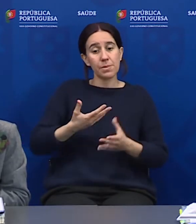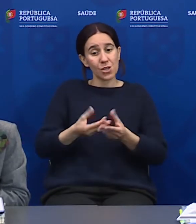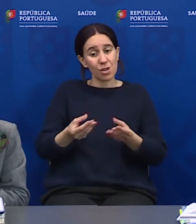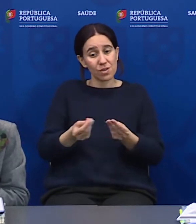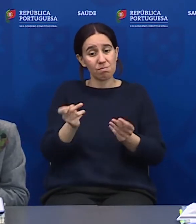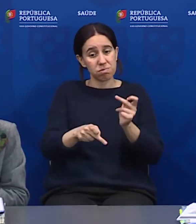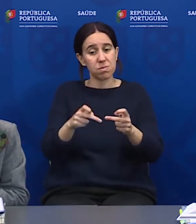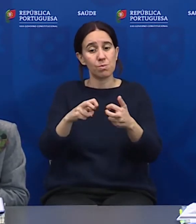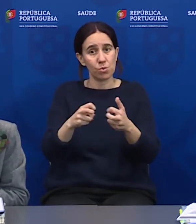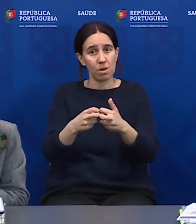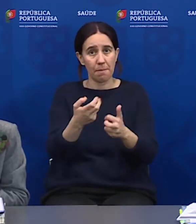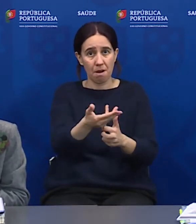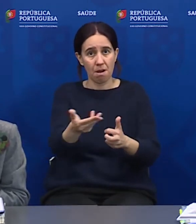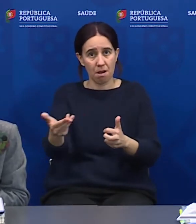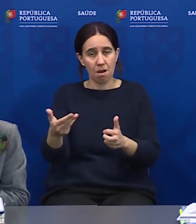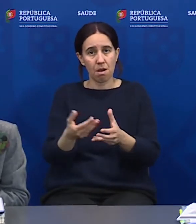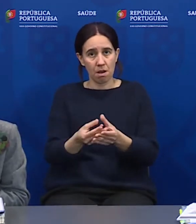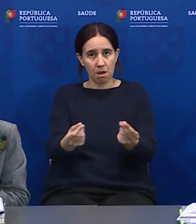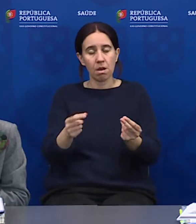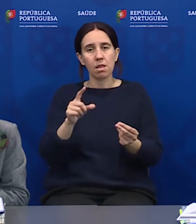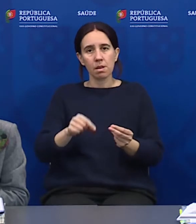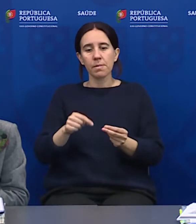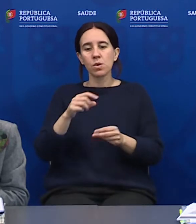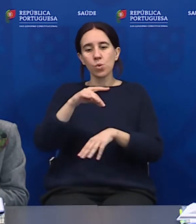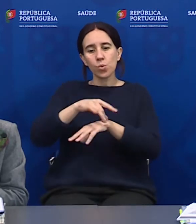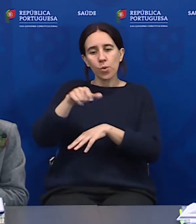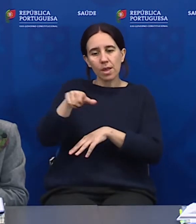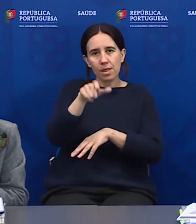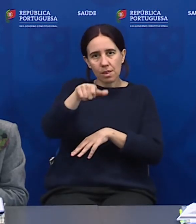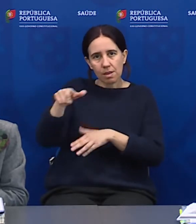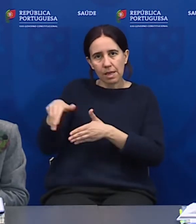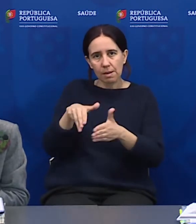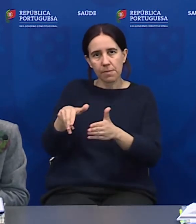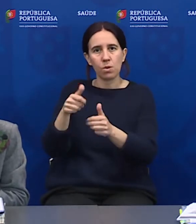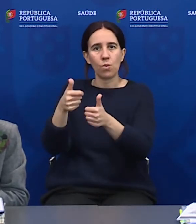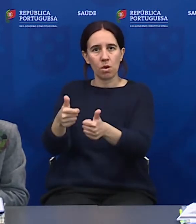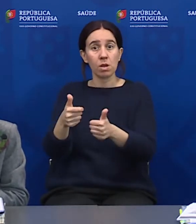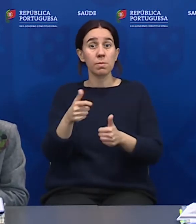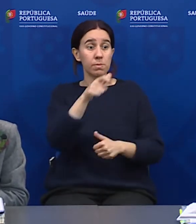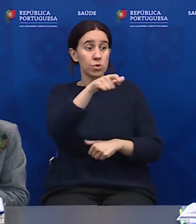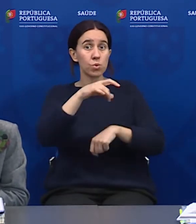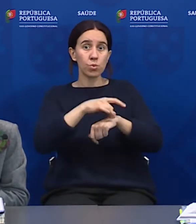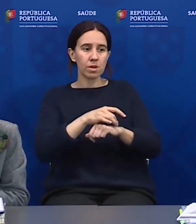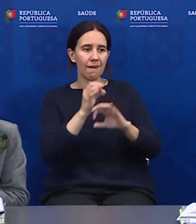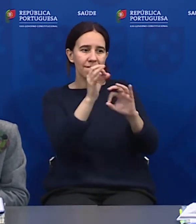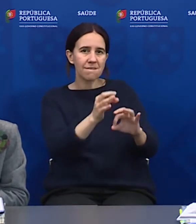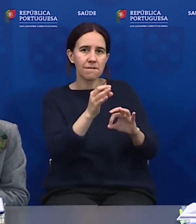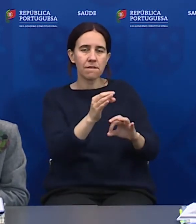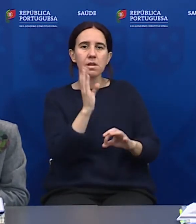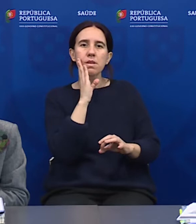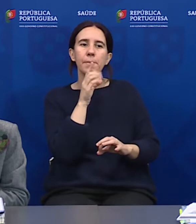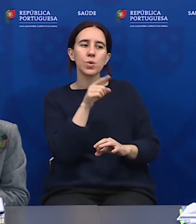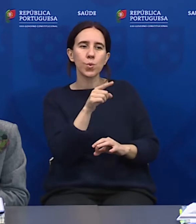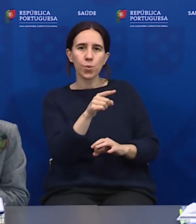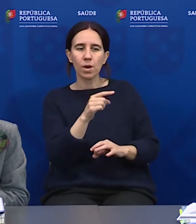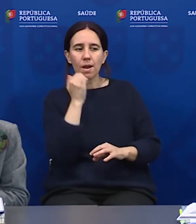os problemas, estamos cá para encaminhar corretamente os doentes e para prestar assistência aos doentes de acordo com o grau